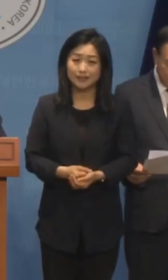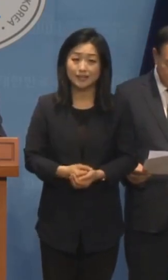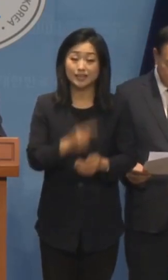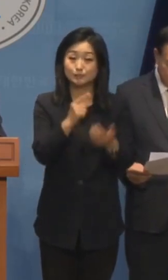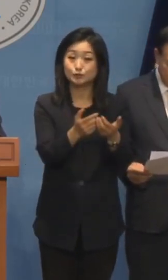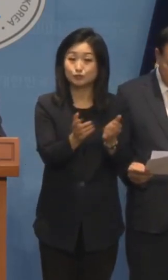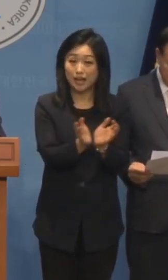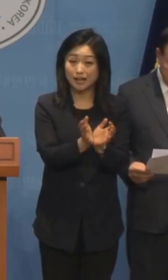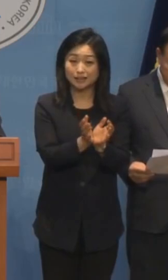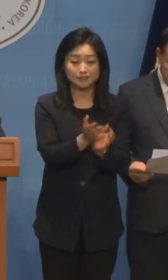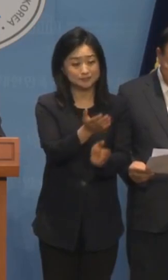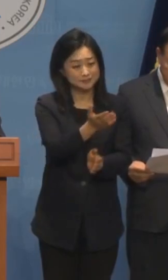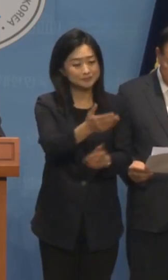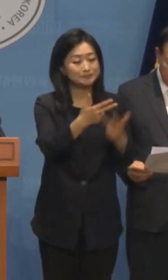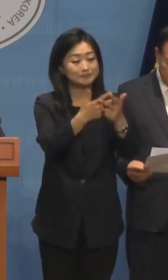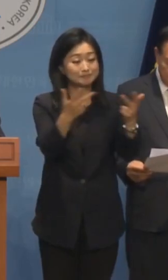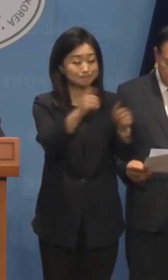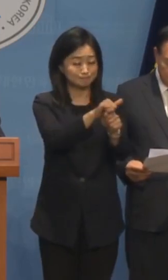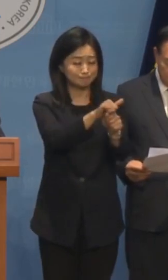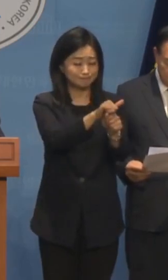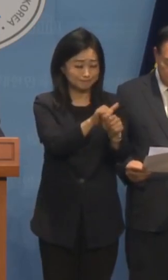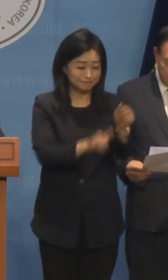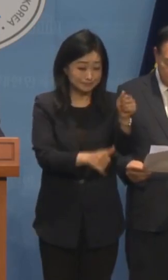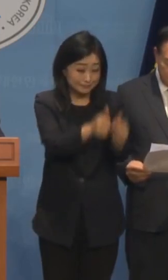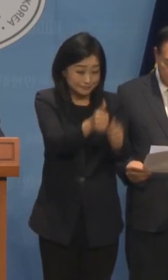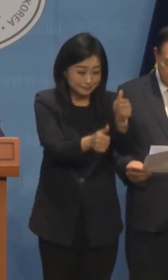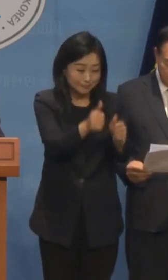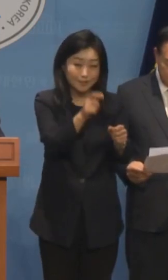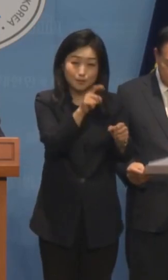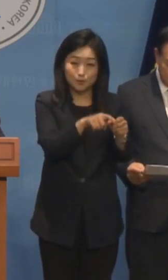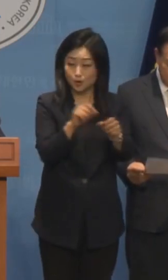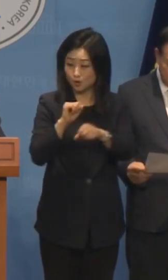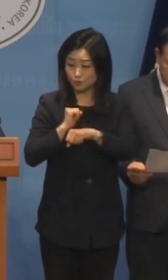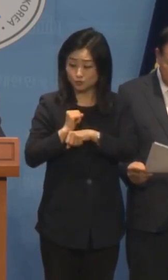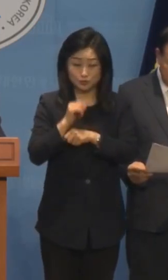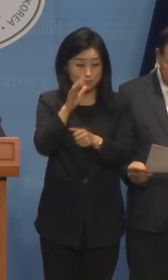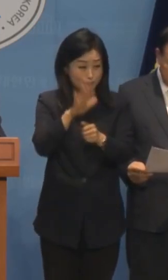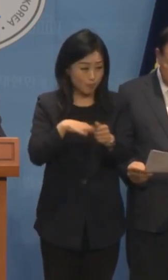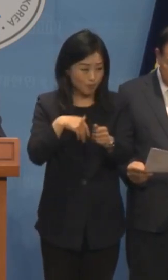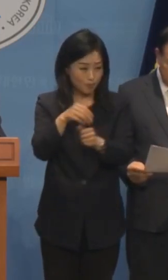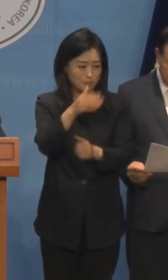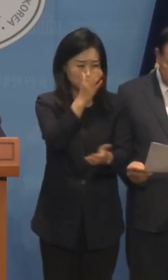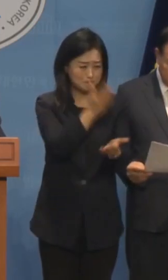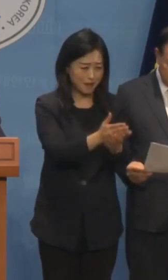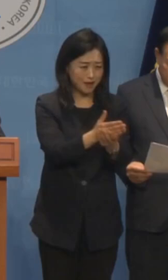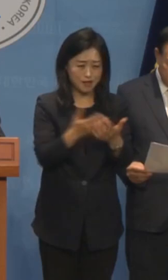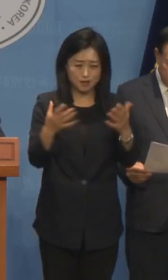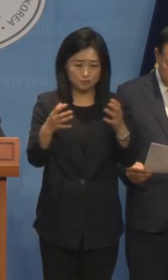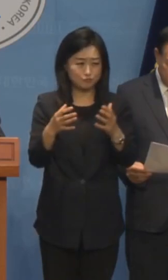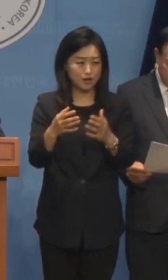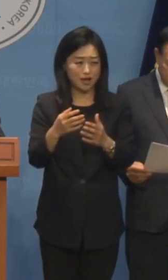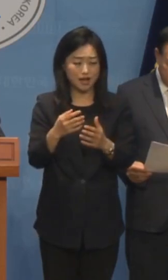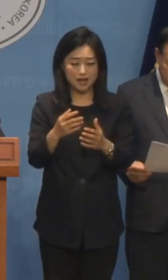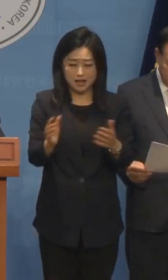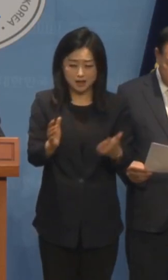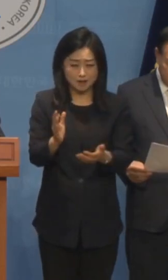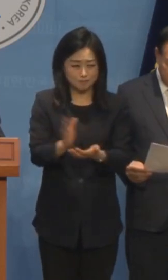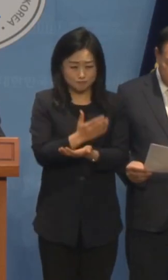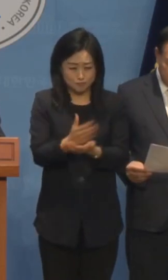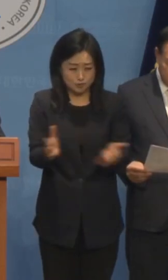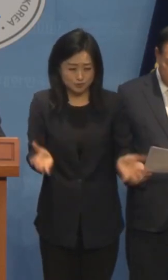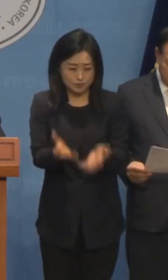민주당은 이재명 대표의 충성 경쟁하기 위해 군을 모독하고 국론을 분열하는